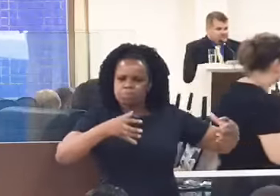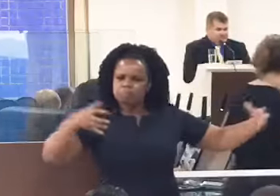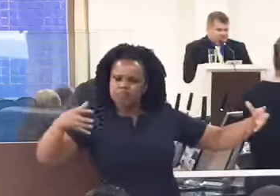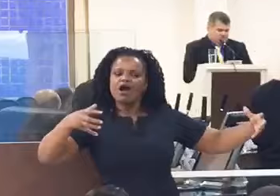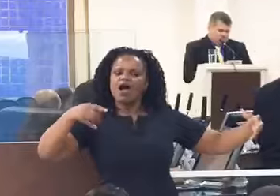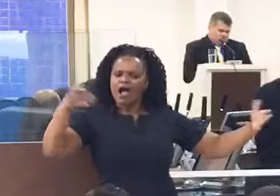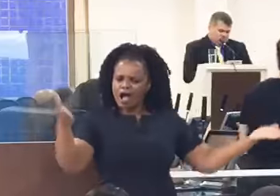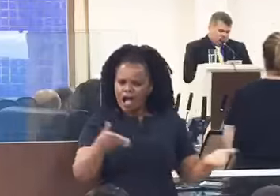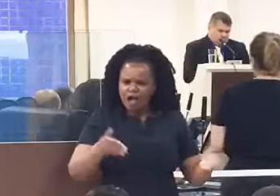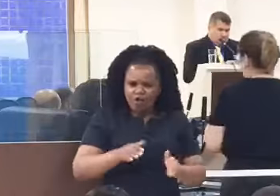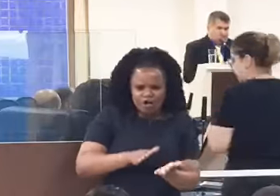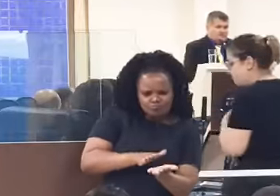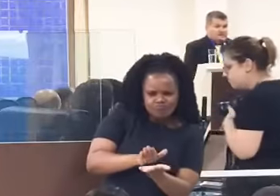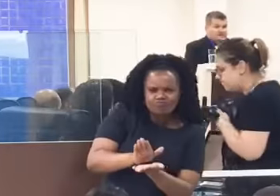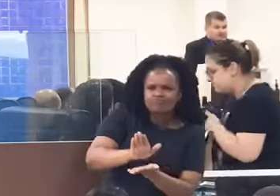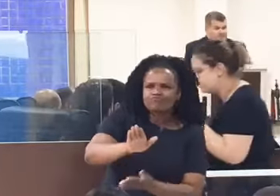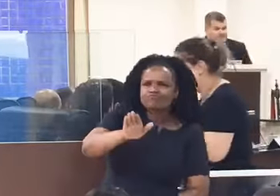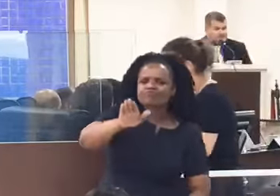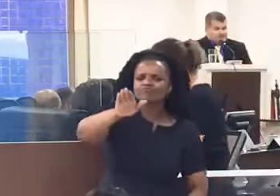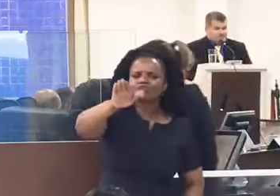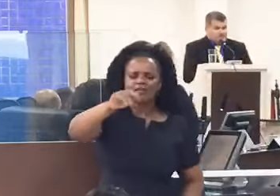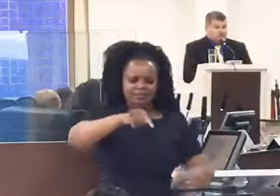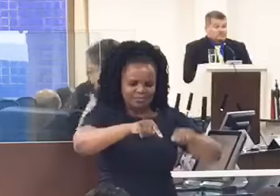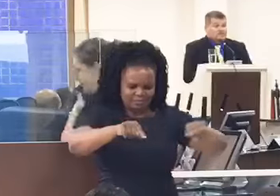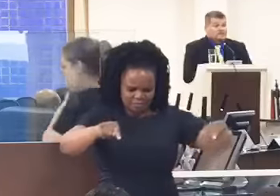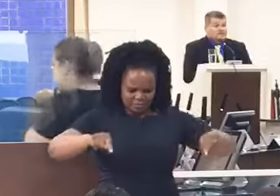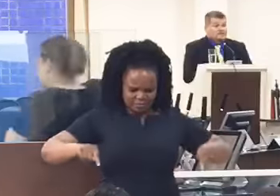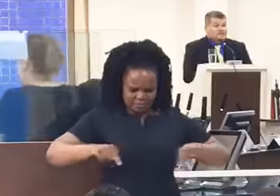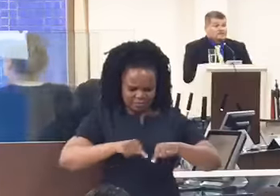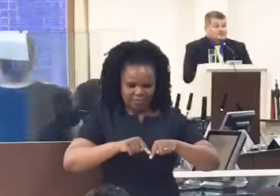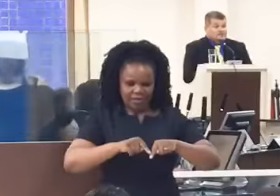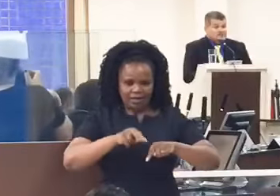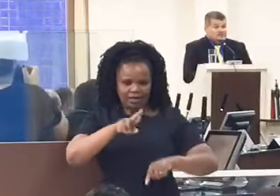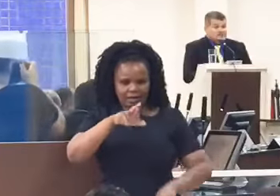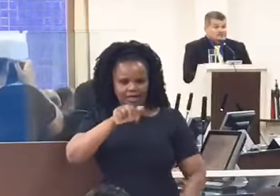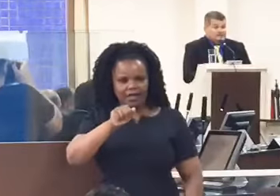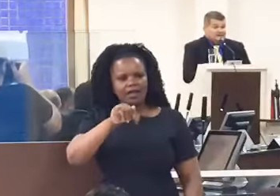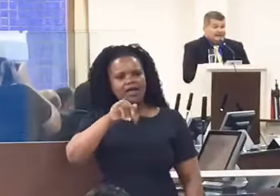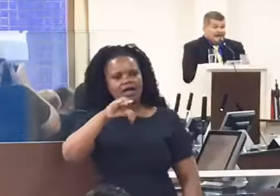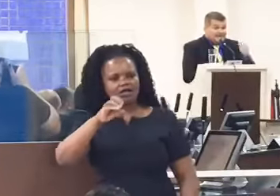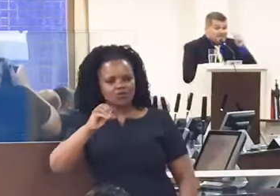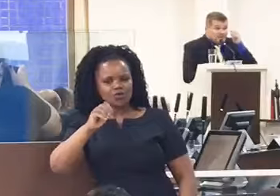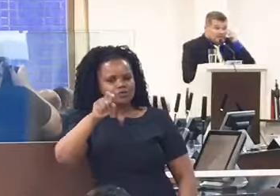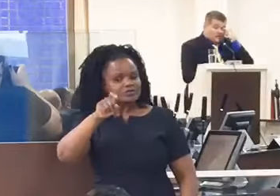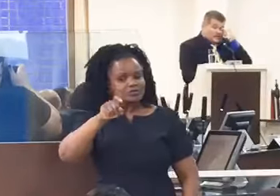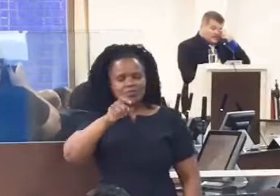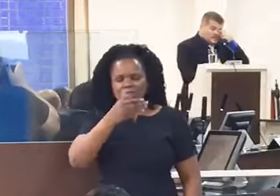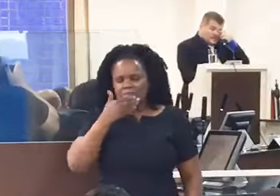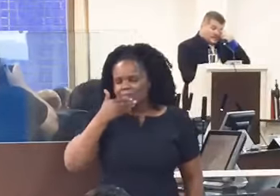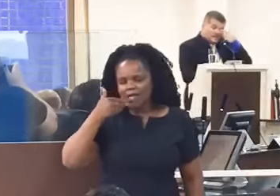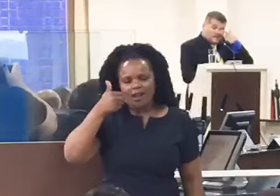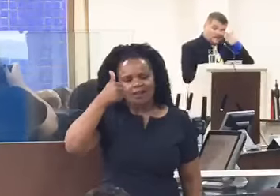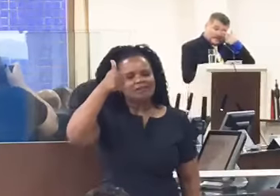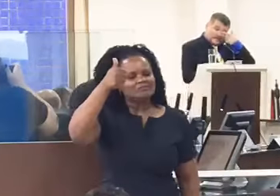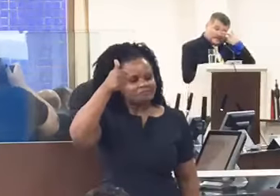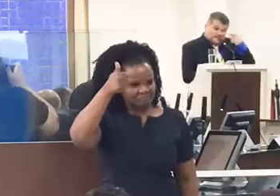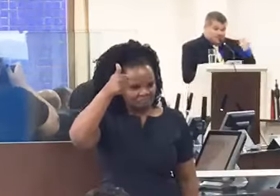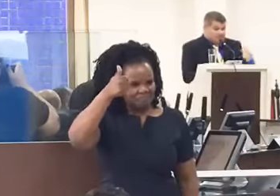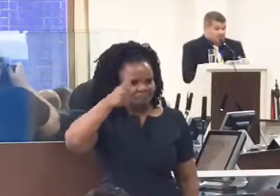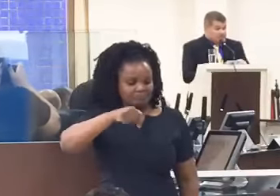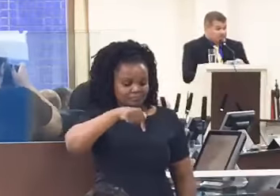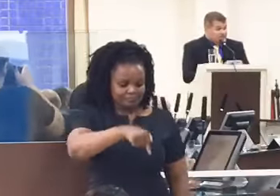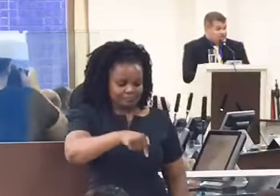equipamentos, com sala de raio-x, com tudo aquilo que precisa ter um atendimento ainda melhor